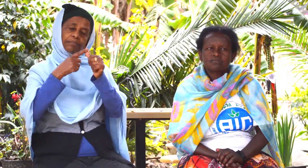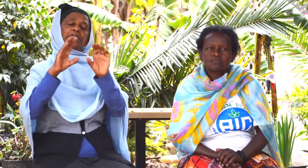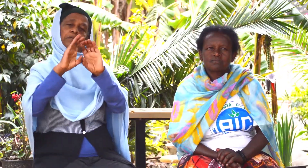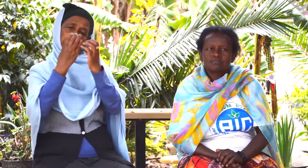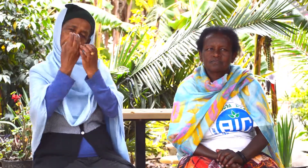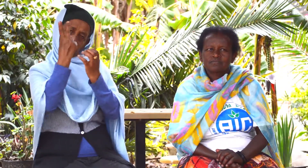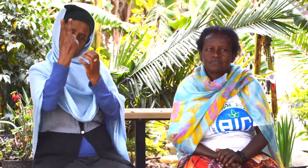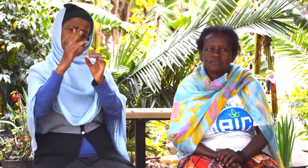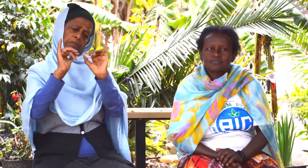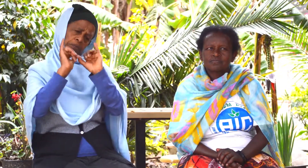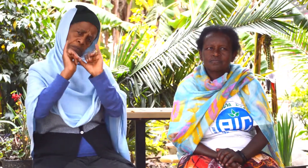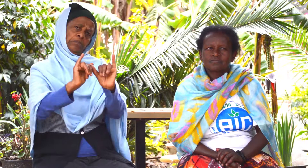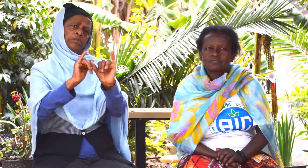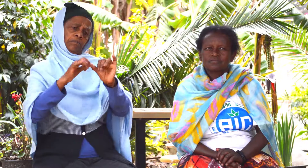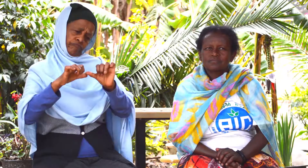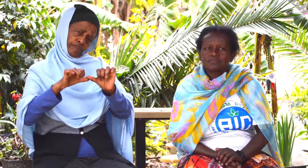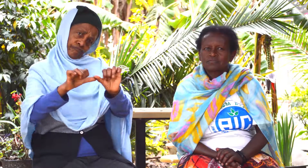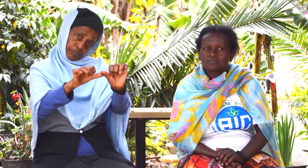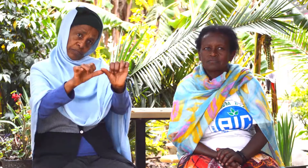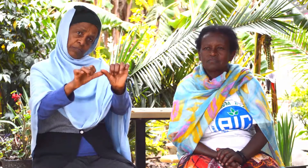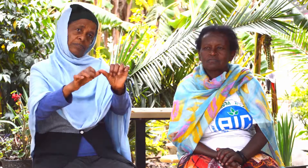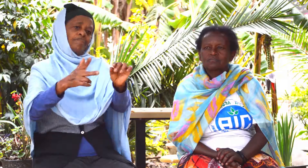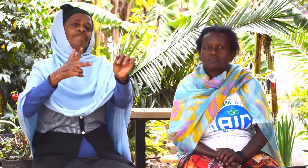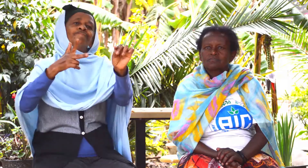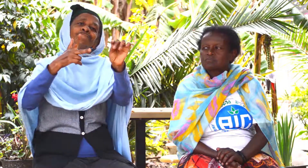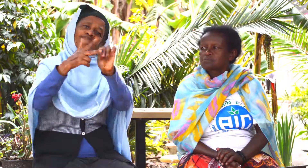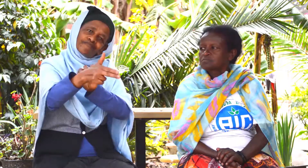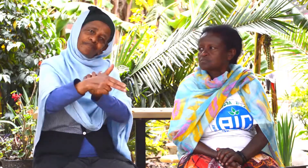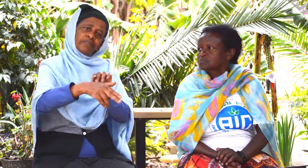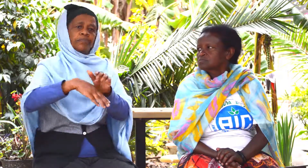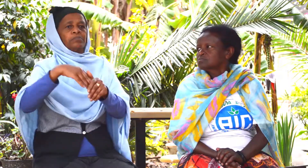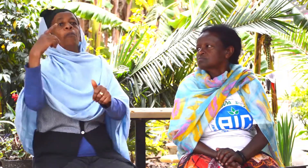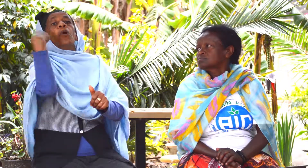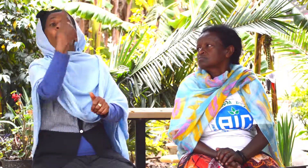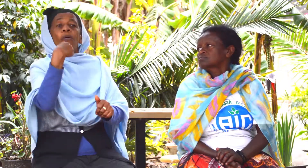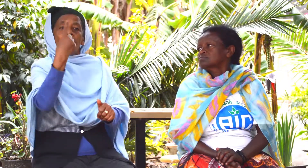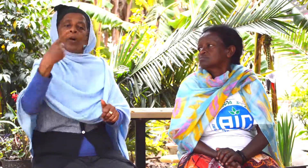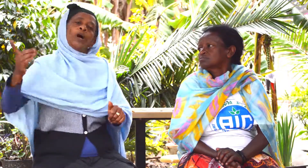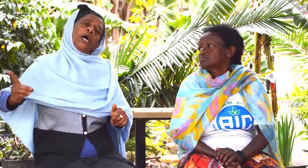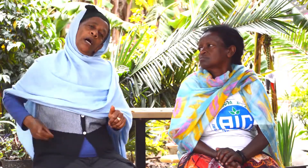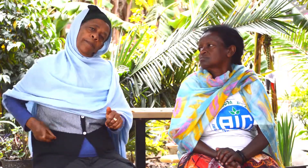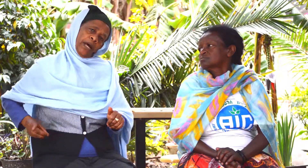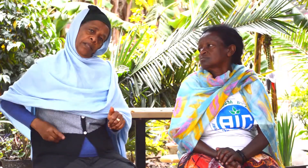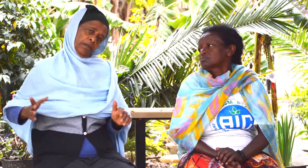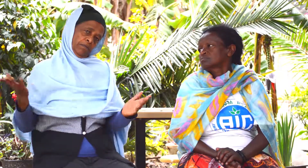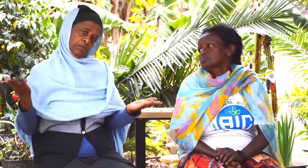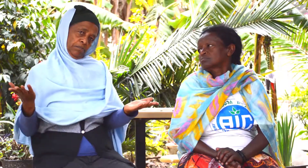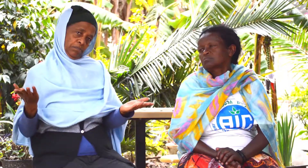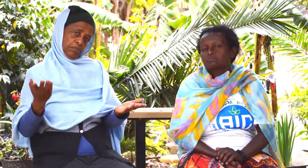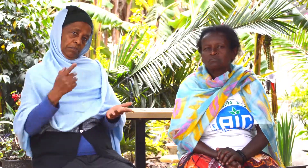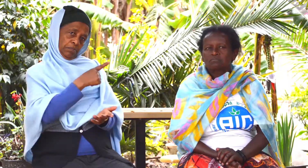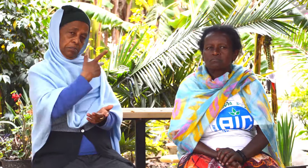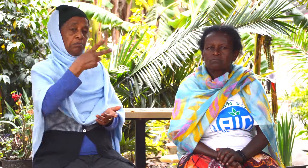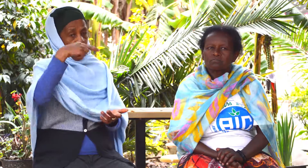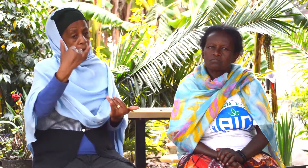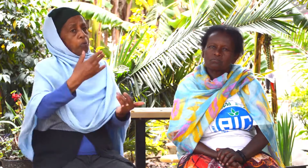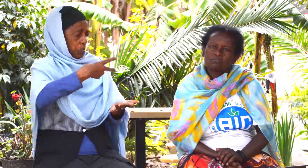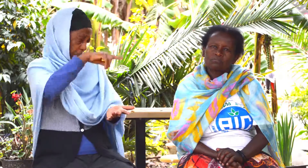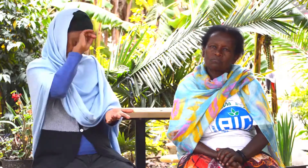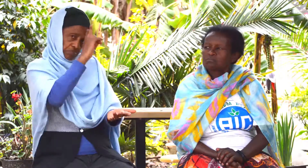ሁለተኛ ክፍል ላይ ነው ያቋረጠች። She stopped school at grade 2 because of Damara. አሁን የእሷ ማየ Damara is responsible